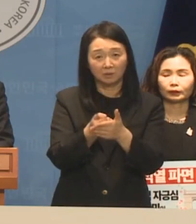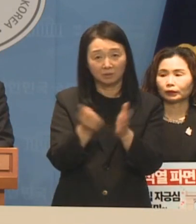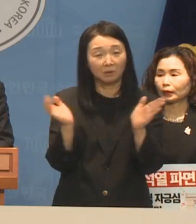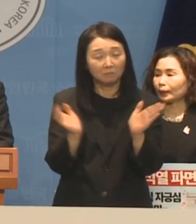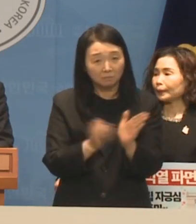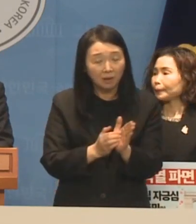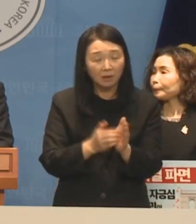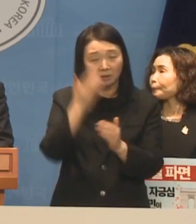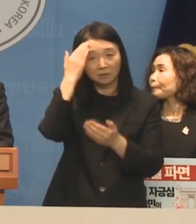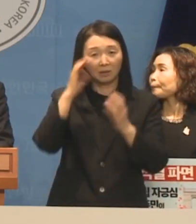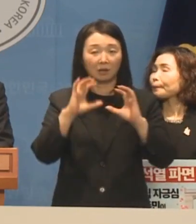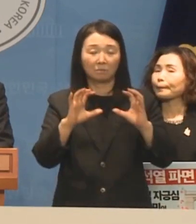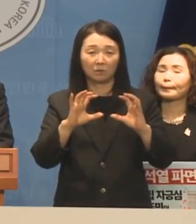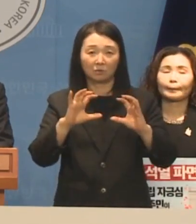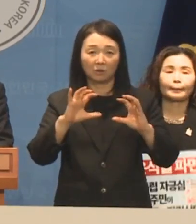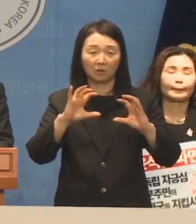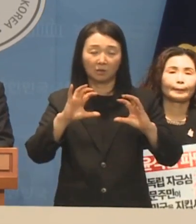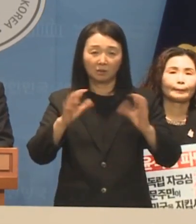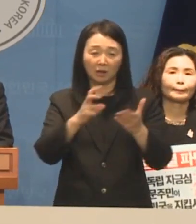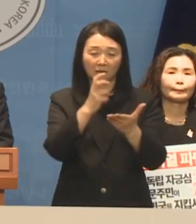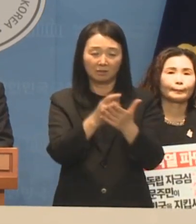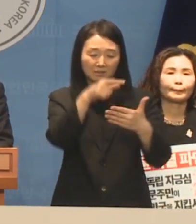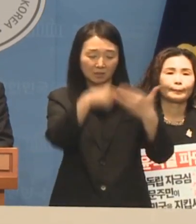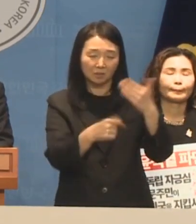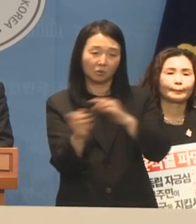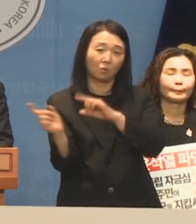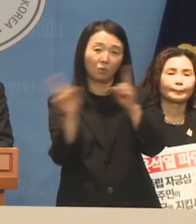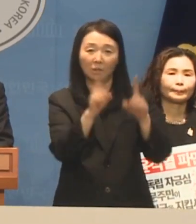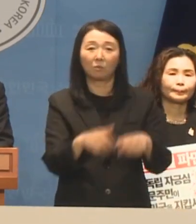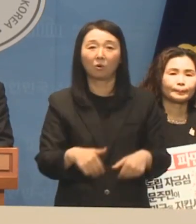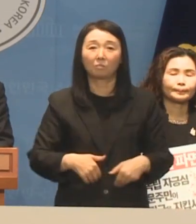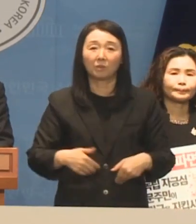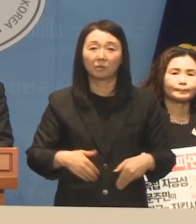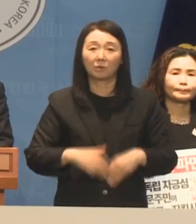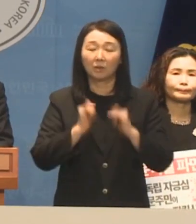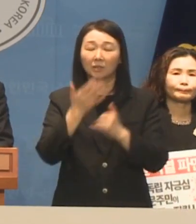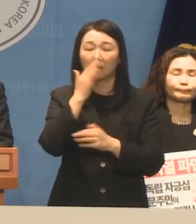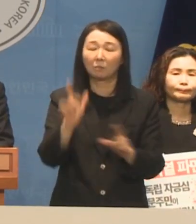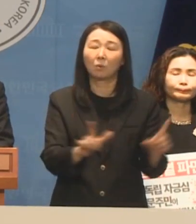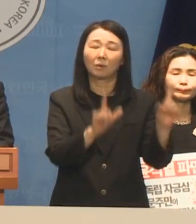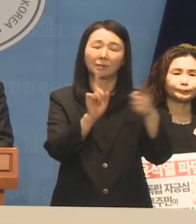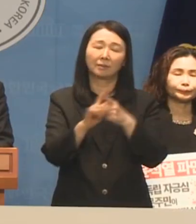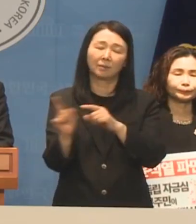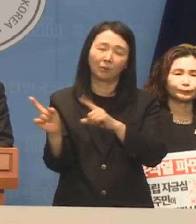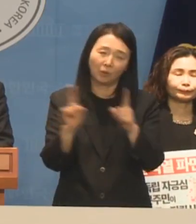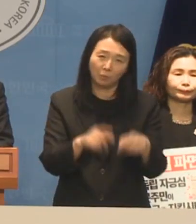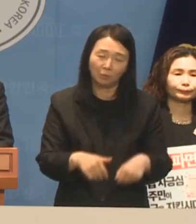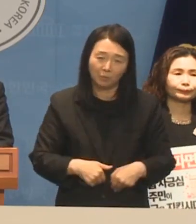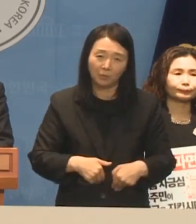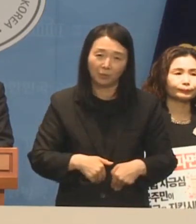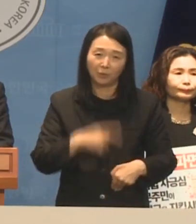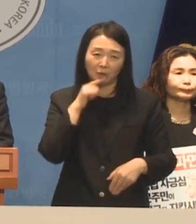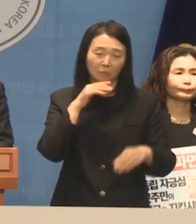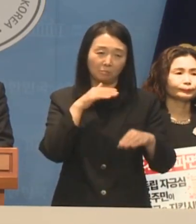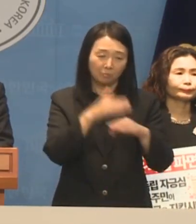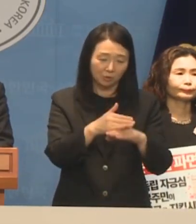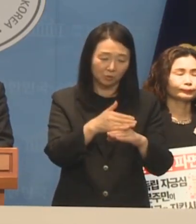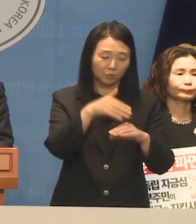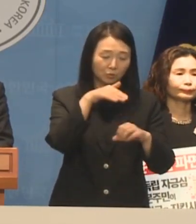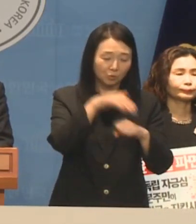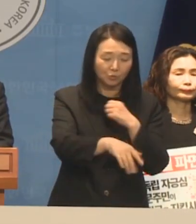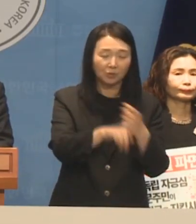결정함으로써 대한민국의 헌정 질서를 회복하고 민생을 살리고 민주주의를